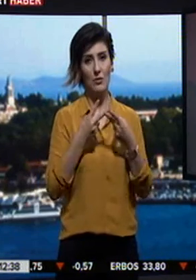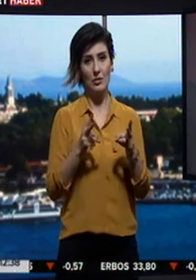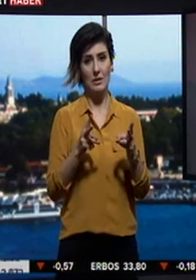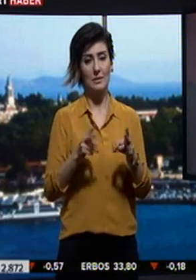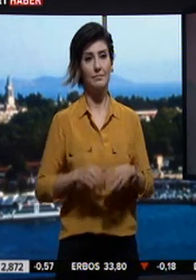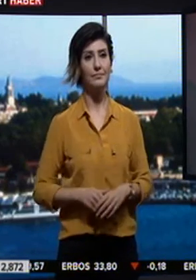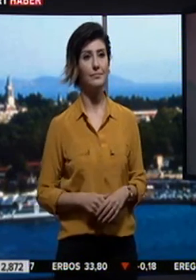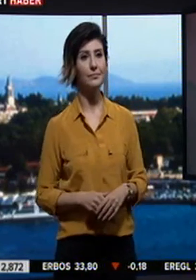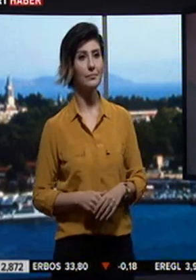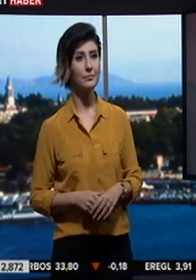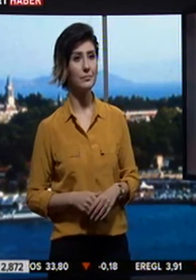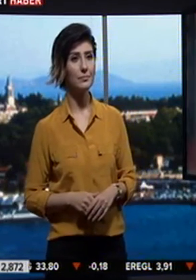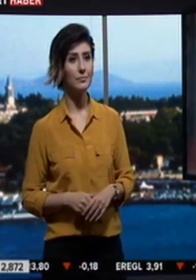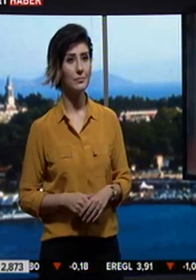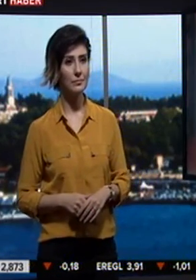açıkladı.